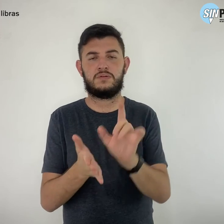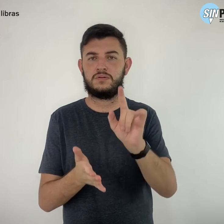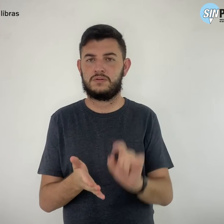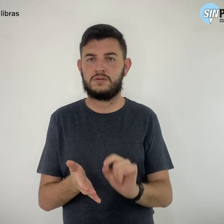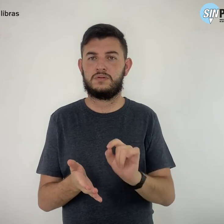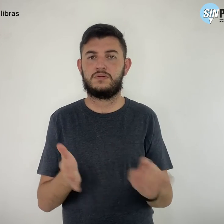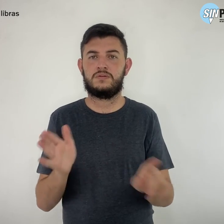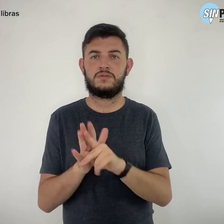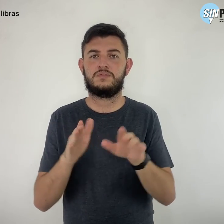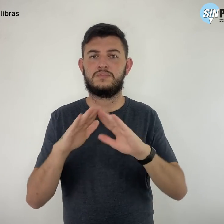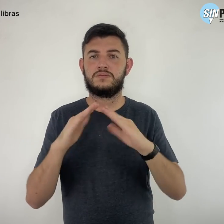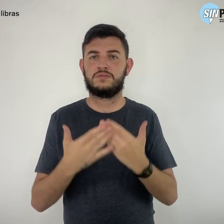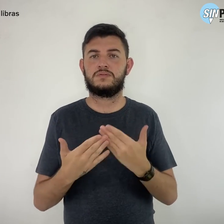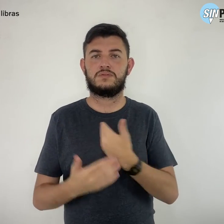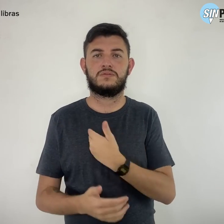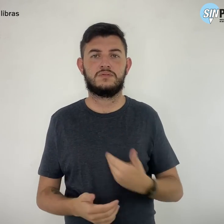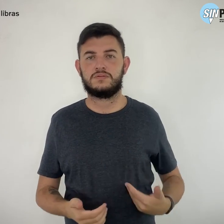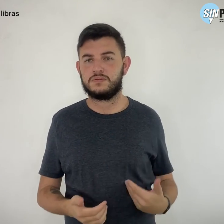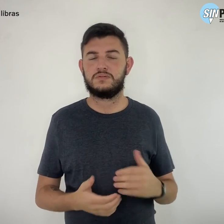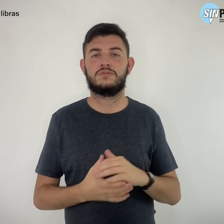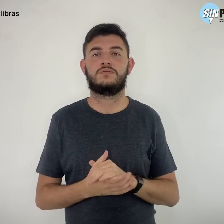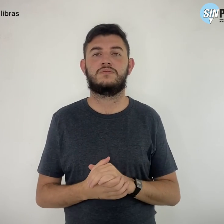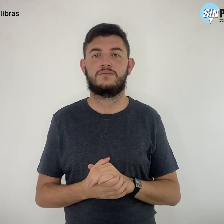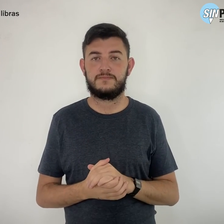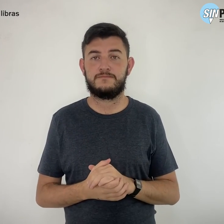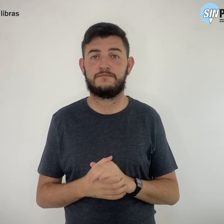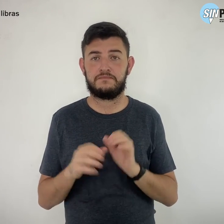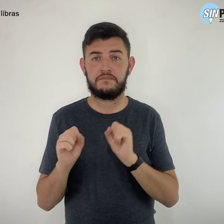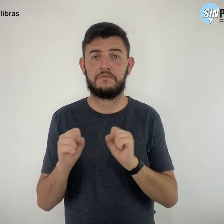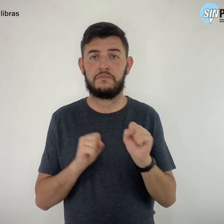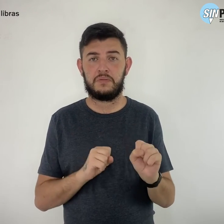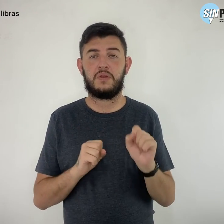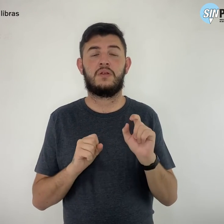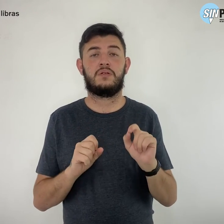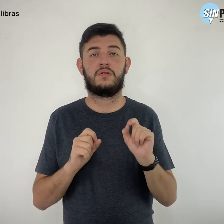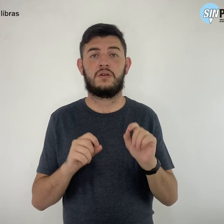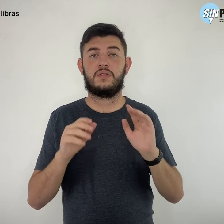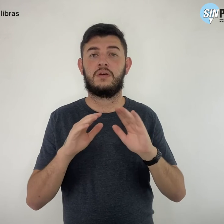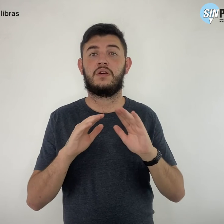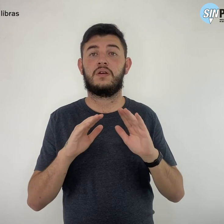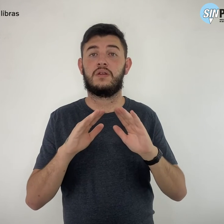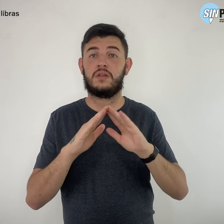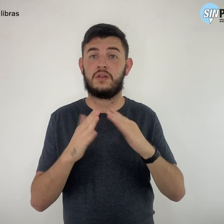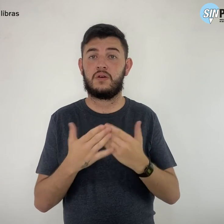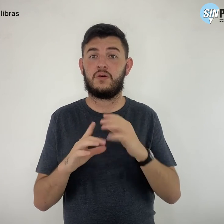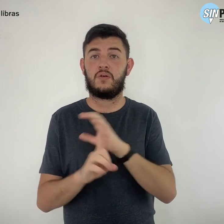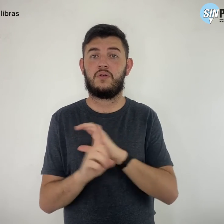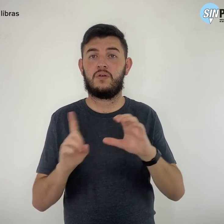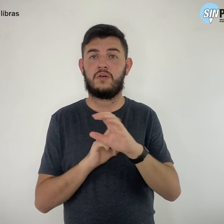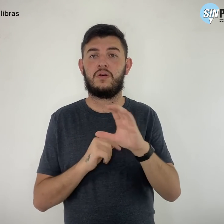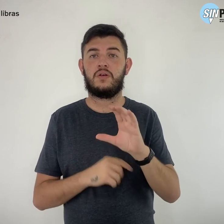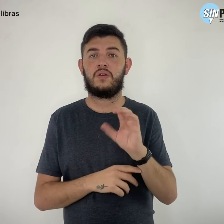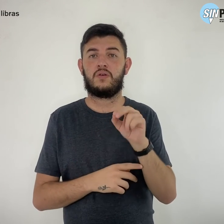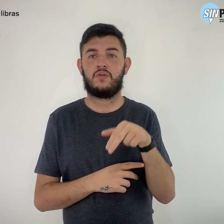às escolas públicas, podendo ser dirigido às escolas comunitárias, confessionais